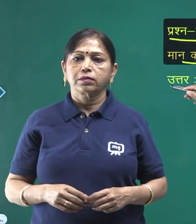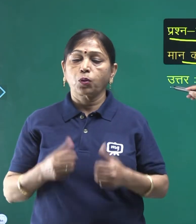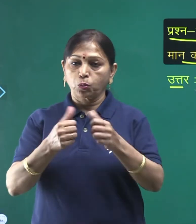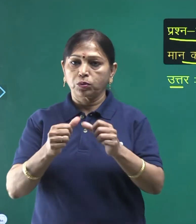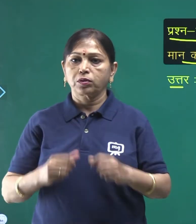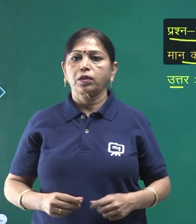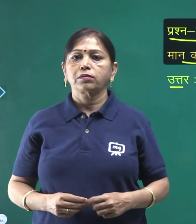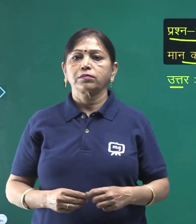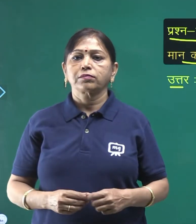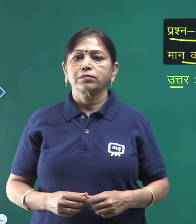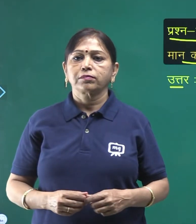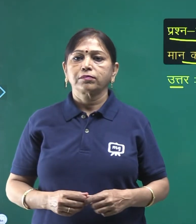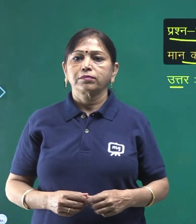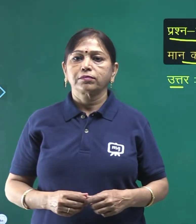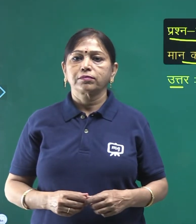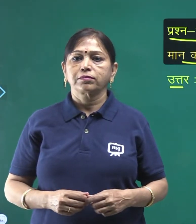उत्तर,